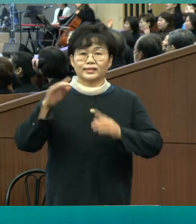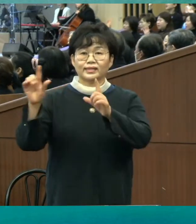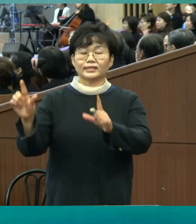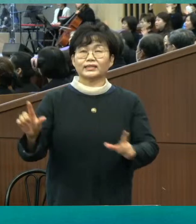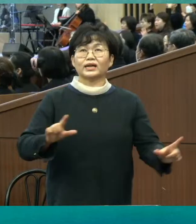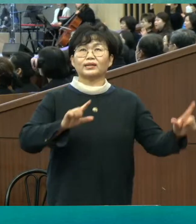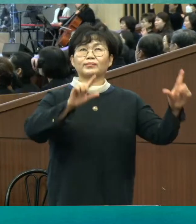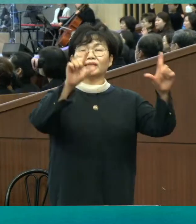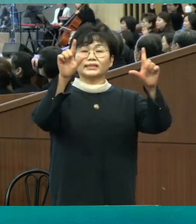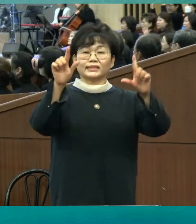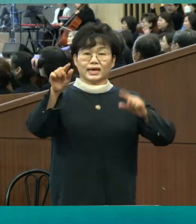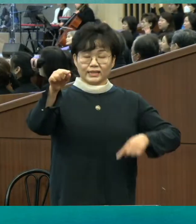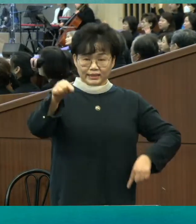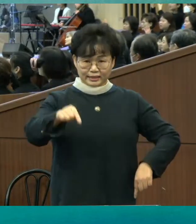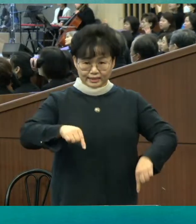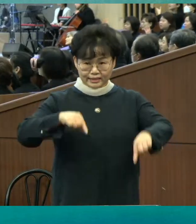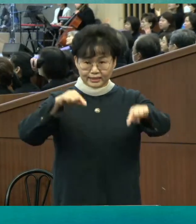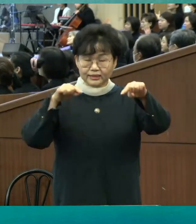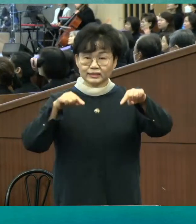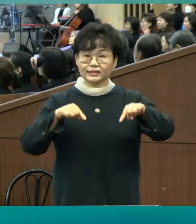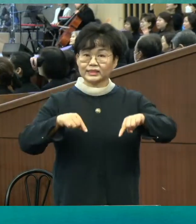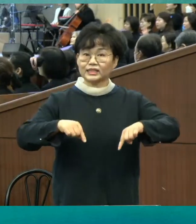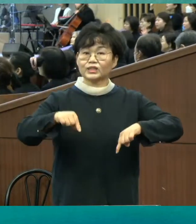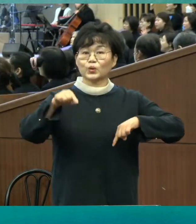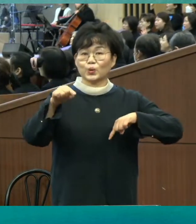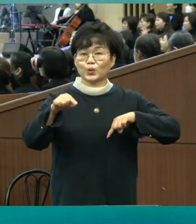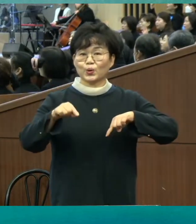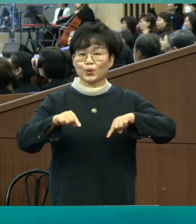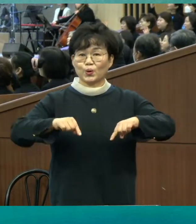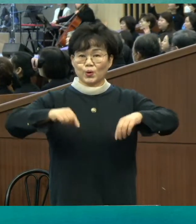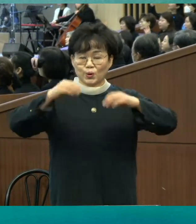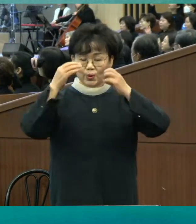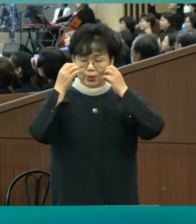나의 삶을 다스리고